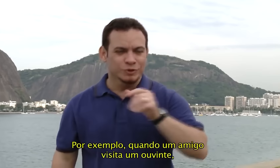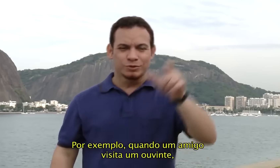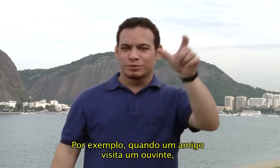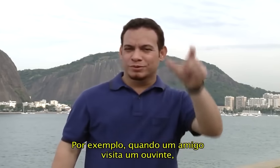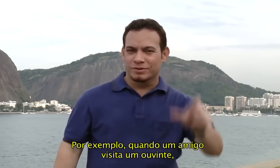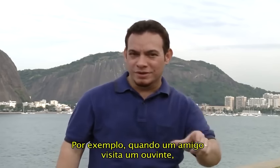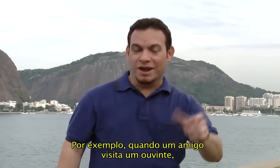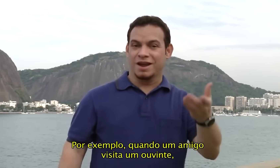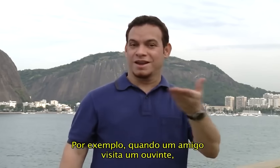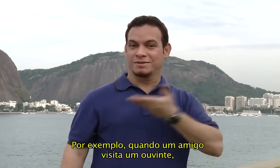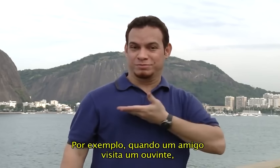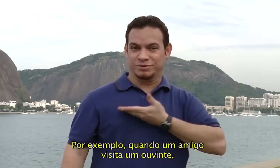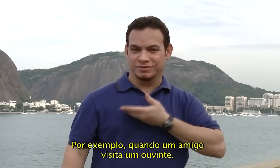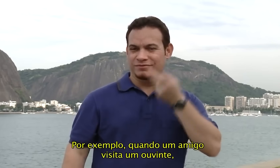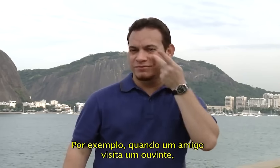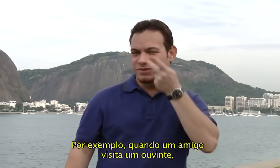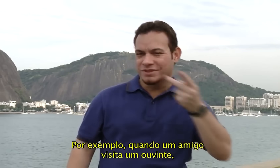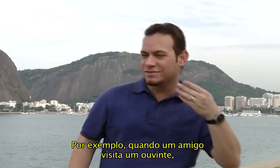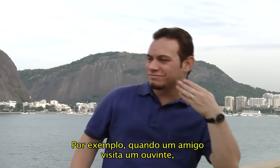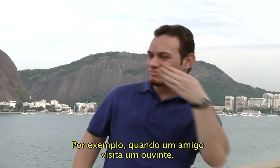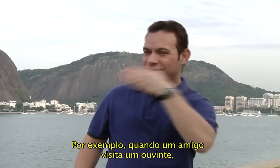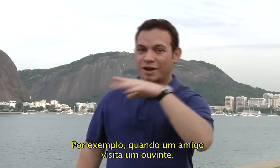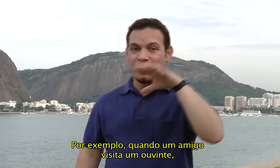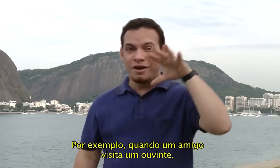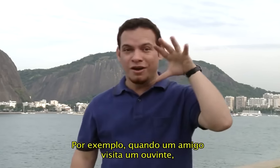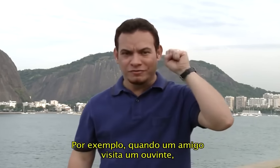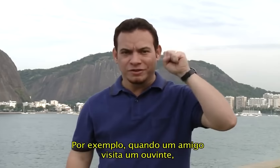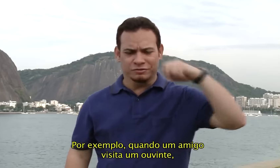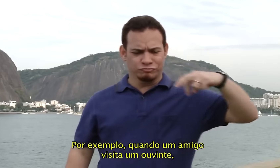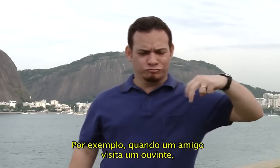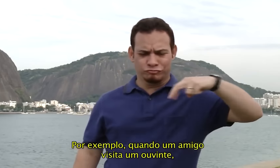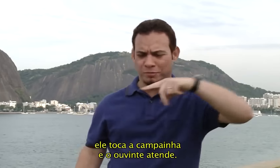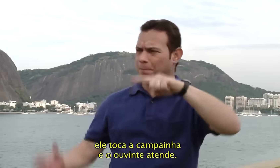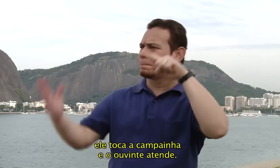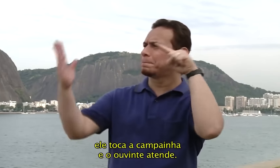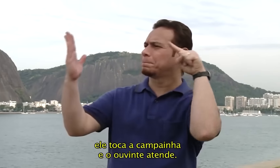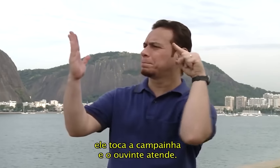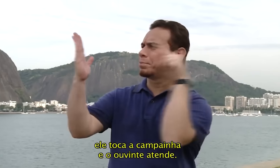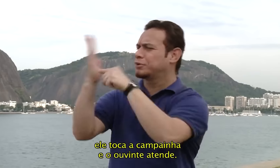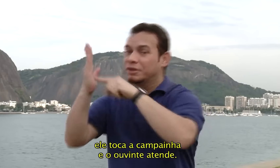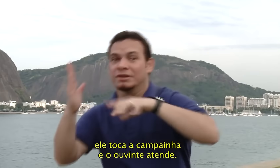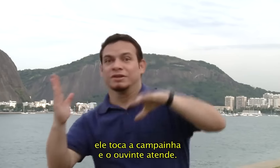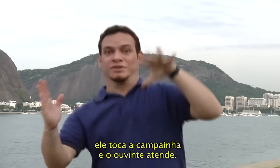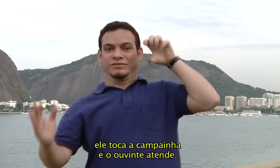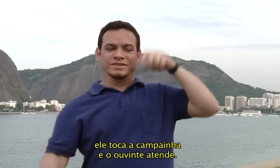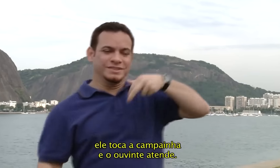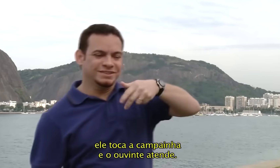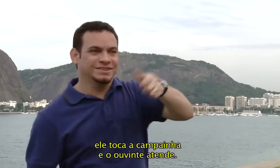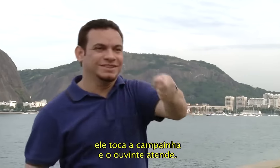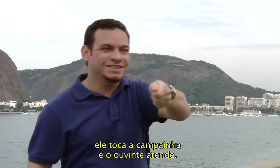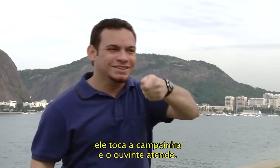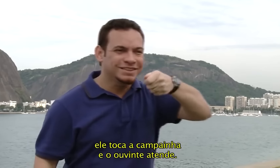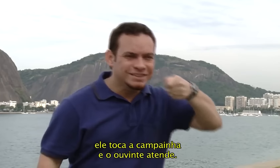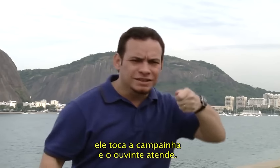Por exemplo, quando um amigo visita um ouvinte, ele toca a campainha e o ouvinte